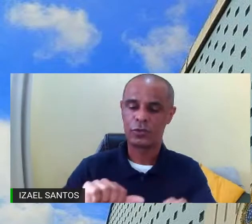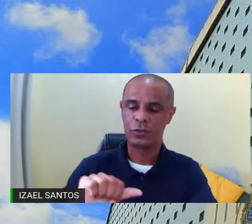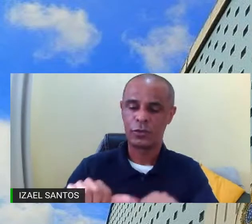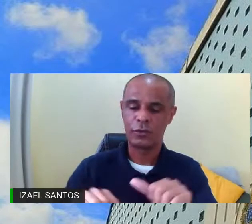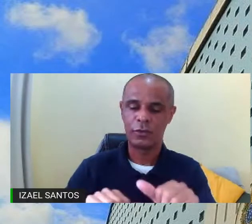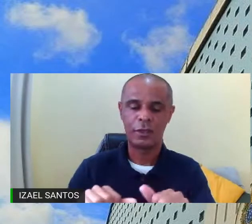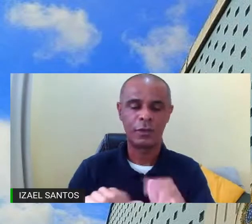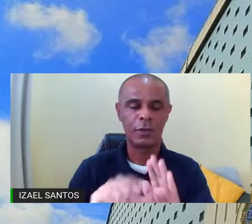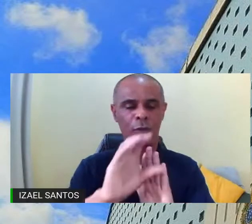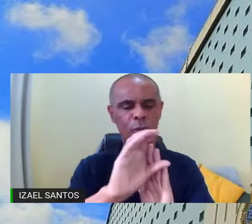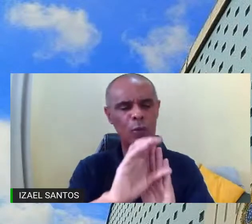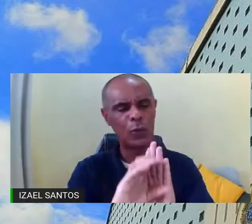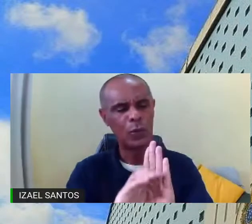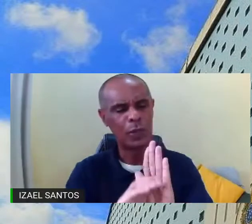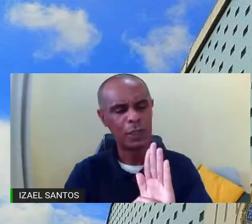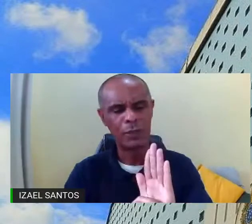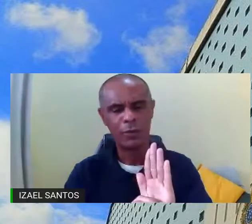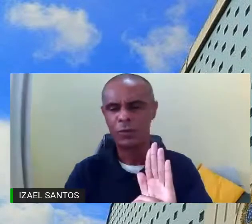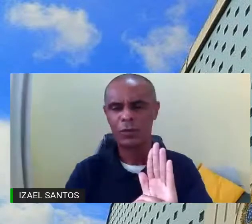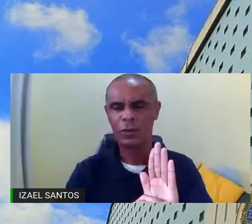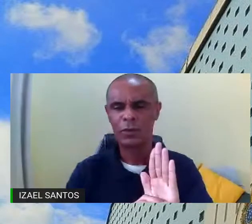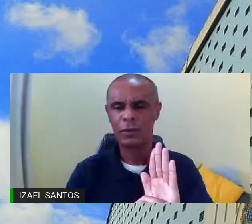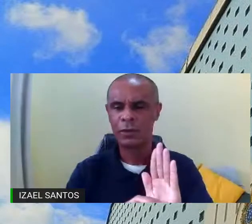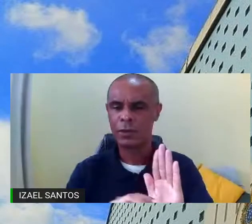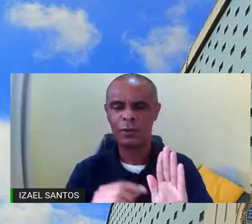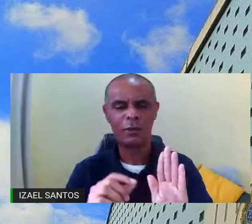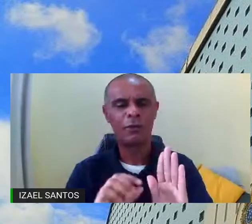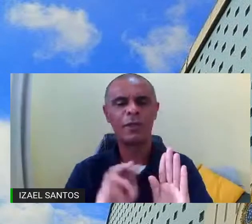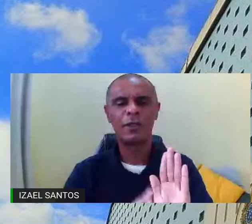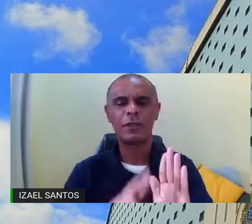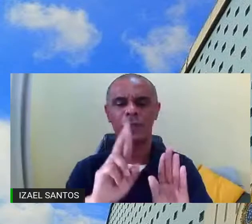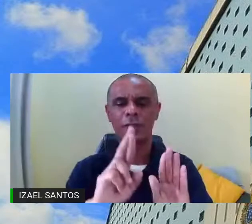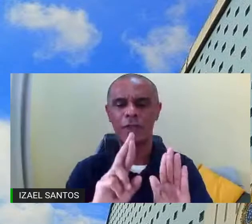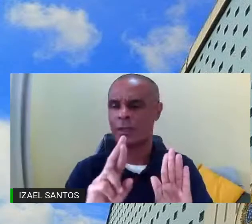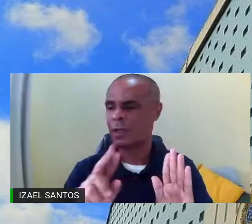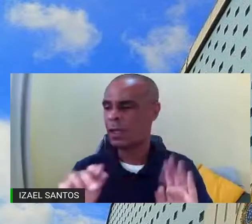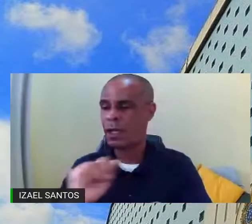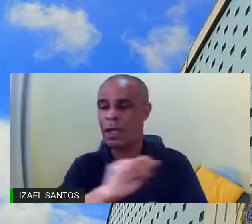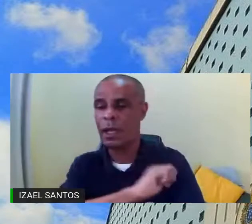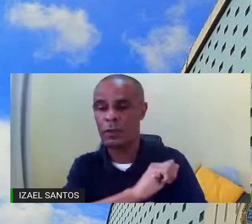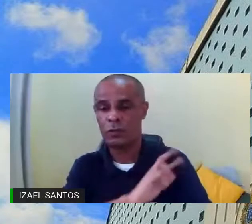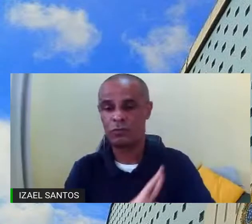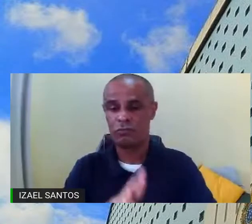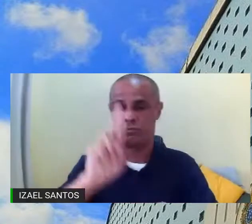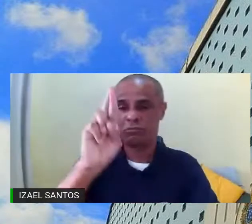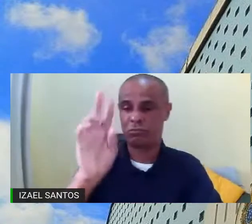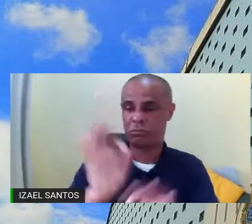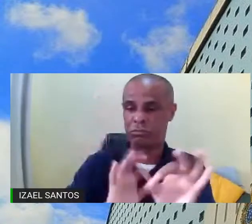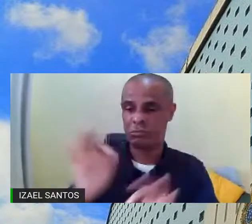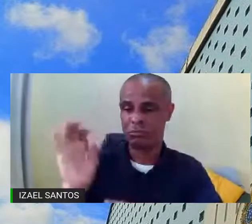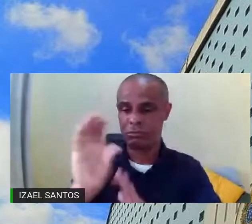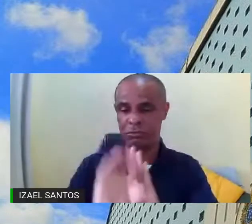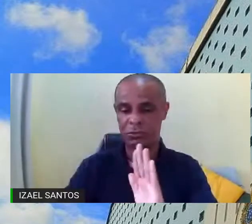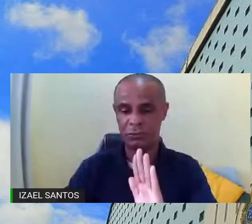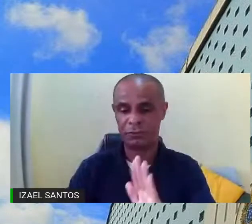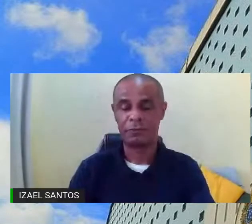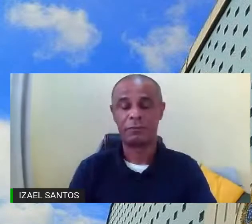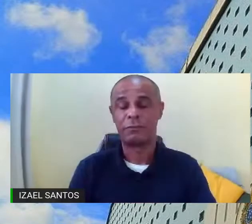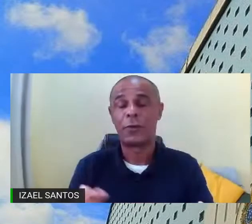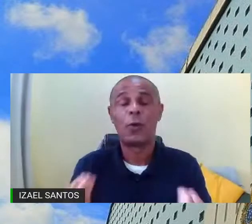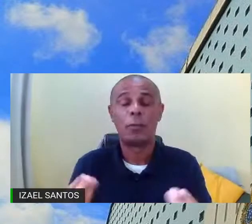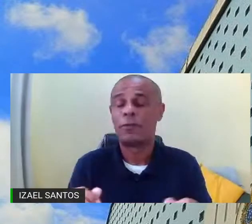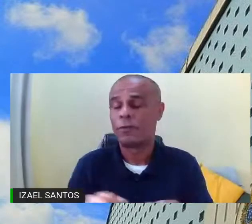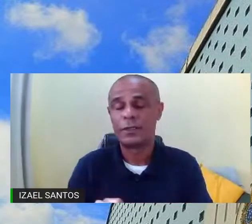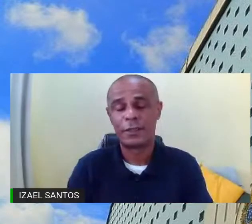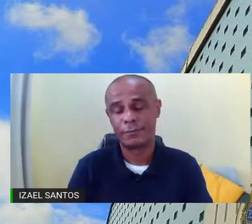currículo desenhado segundo o interesse dos alunos? Bom, fica essa última pergunta para os senhores. Eu agora vou fazer as minhas considerações